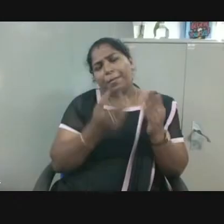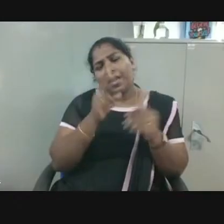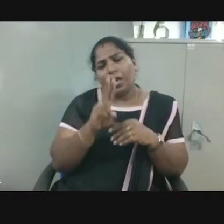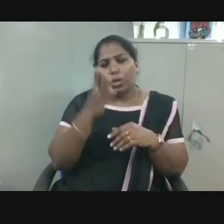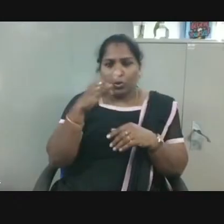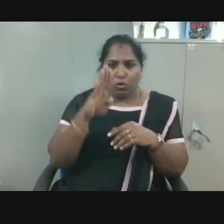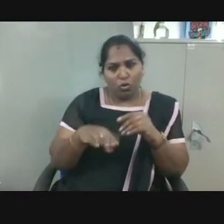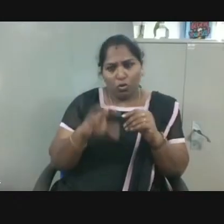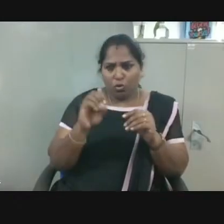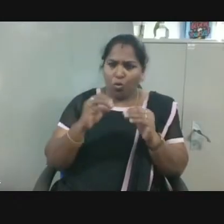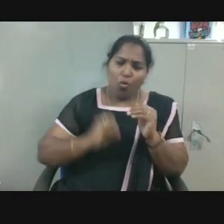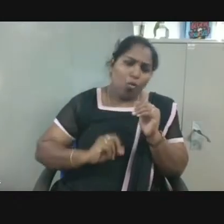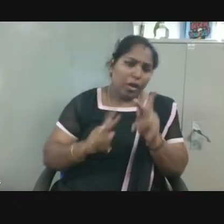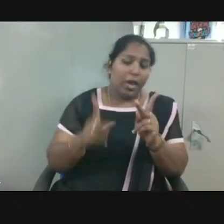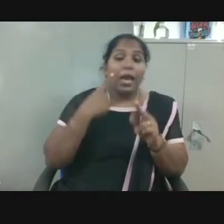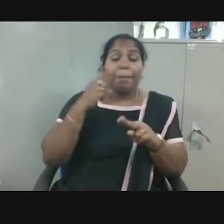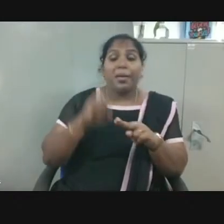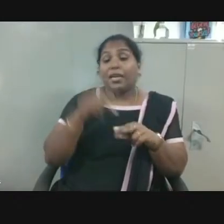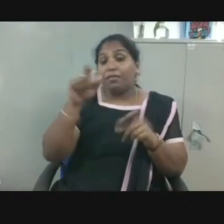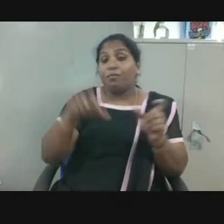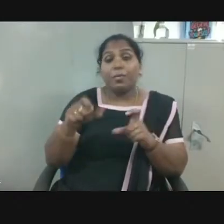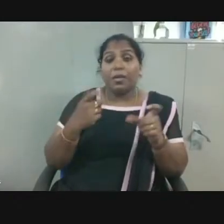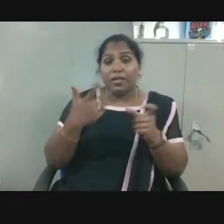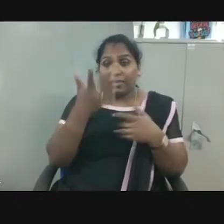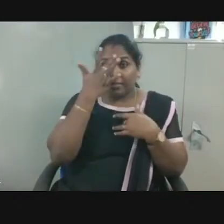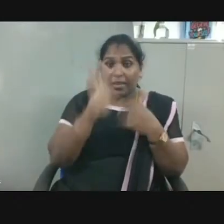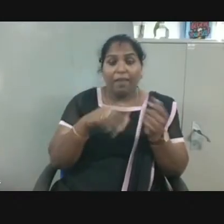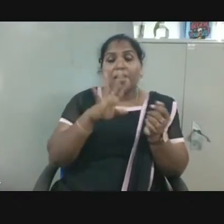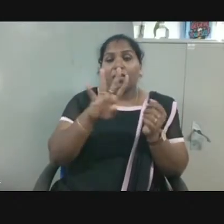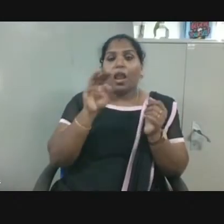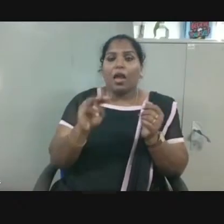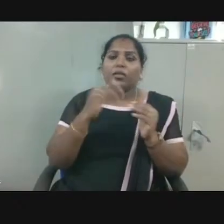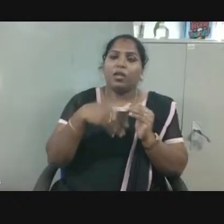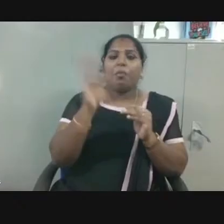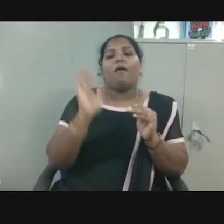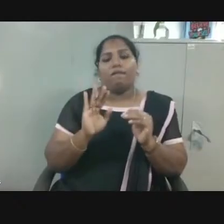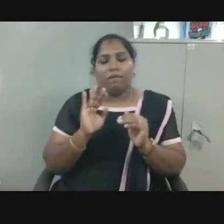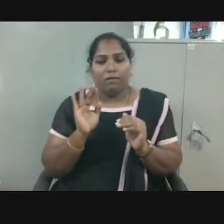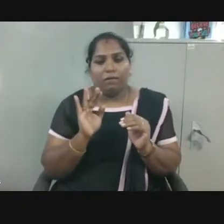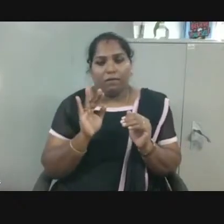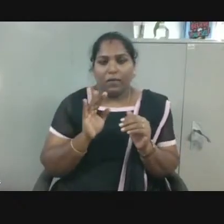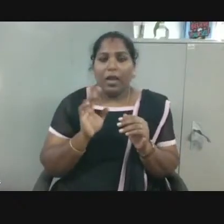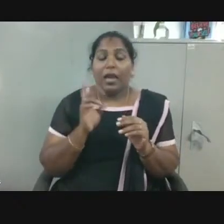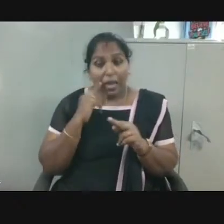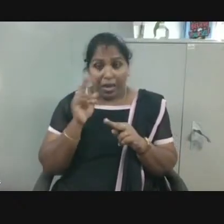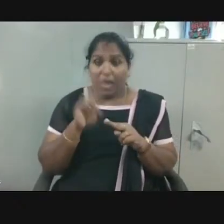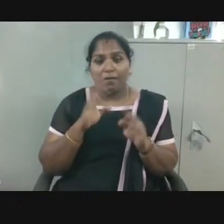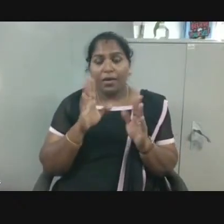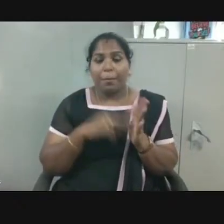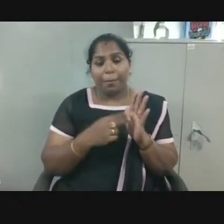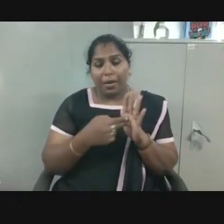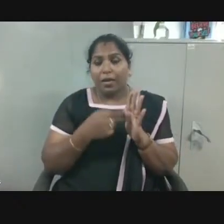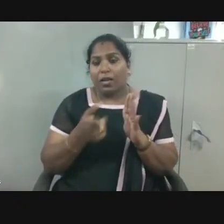ആണ് നോർമൽ. ഈ കുട്ടികൾക്ക് ചിലപ്പോൾ 4000, 5000 ഒക്കെ ആയിരിക്കും ബ്ലഡിൽ കാണുന്നത്. അപ്പൊ അങ്ങനെ ഒരു ഇത് കണ്ടു കഴിഞ്ഞാൽ ഇത്